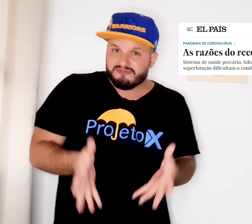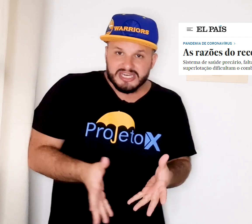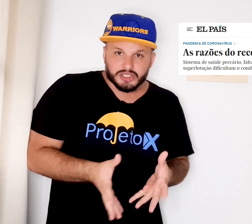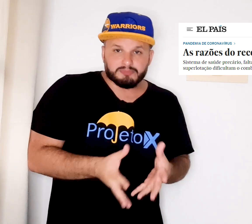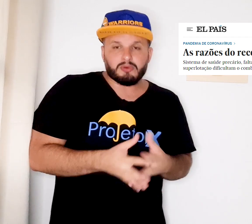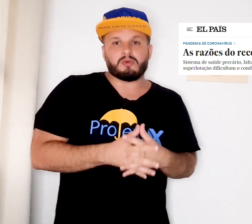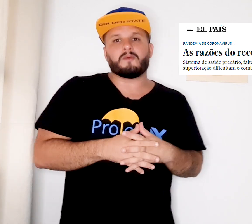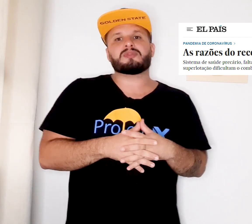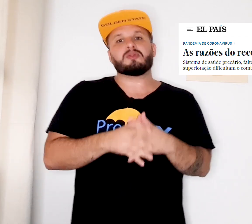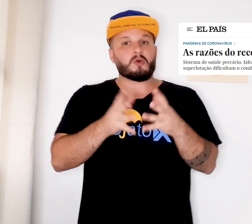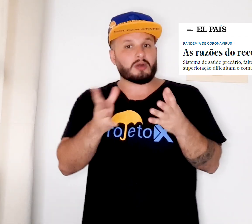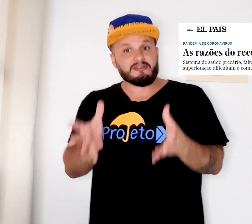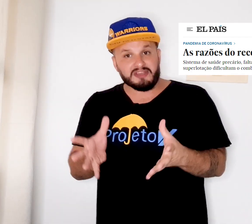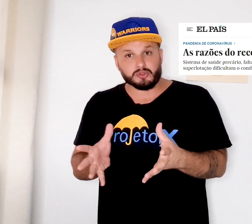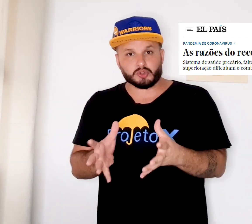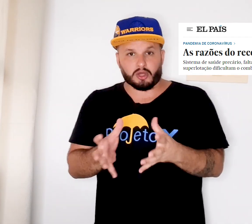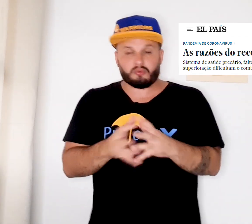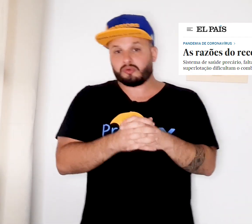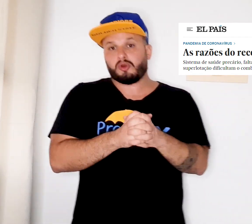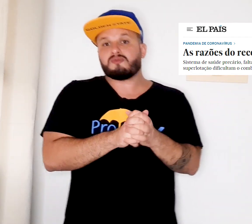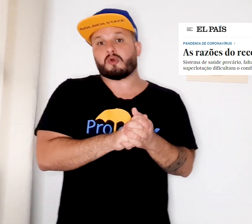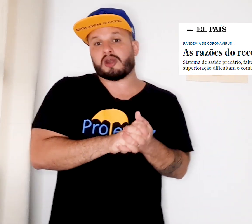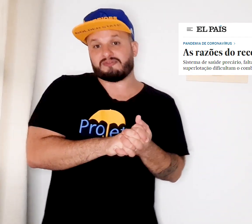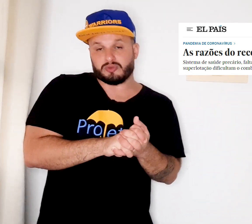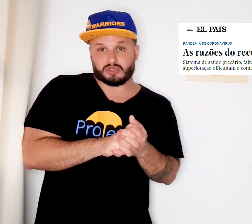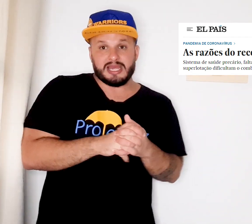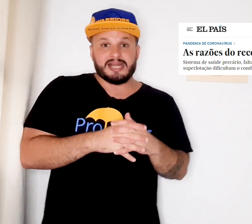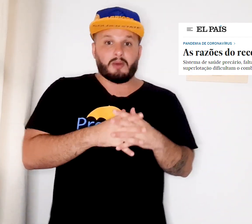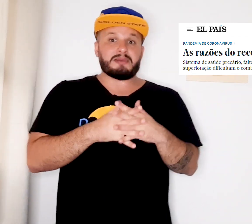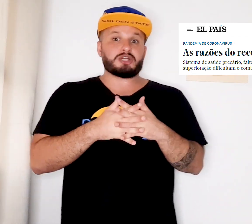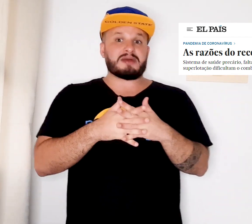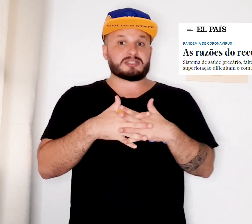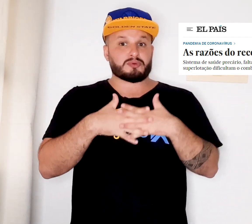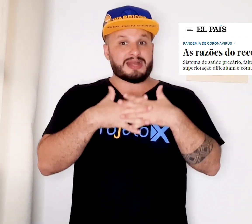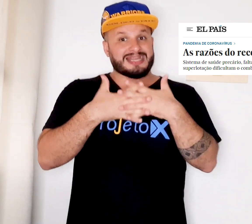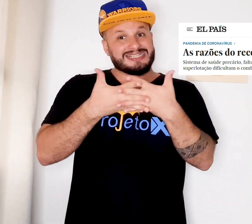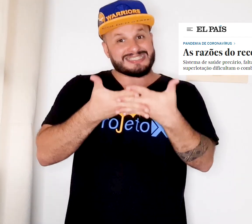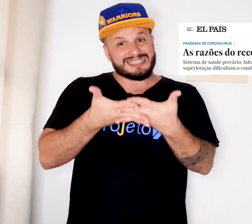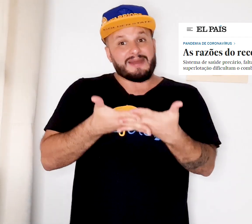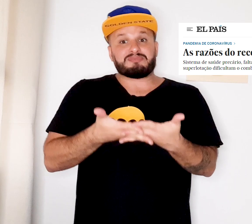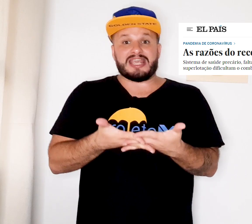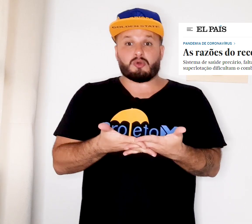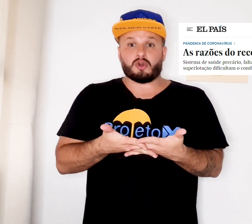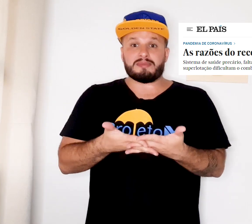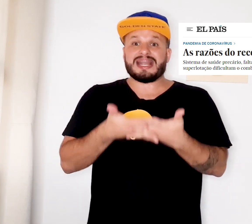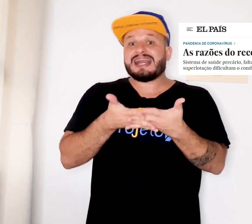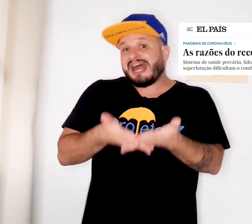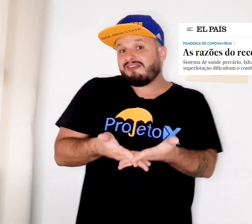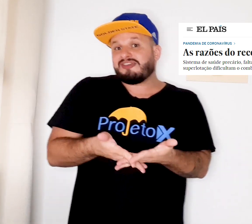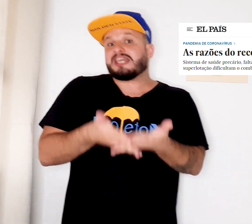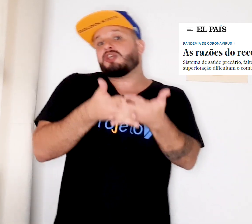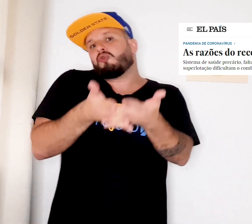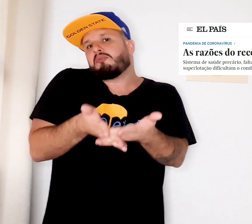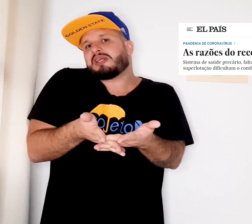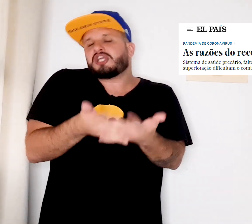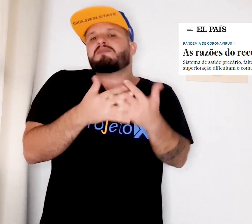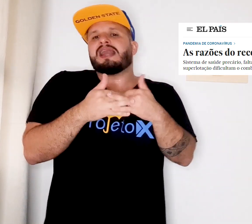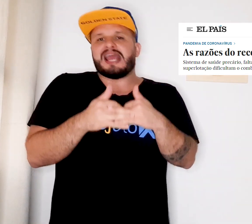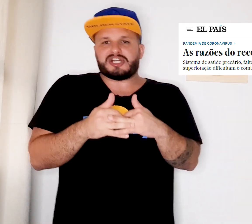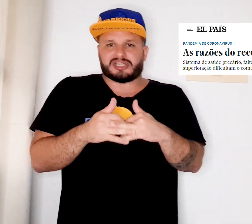Covid, por conta do coronavírus, do novo coronavírus. Então, o país passa por uma crise econômica grave, e uma das palestras